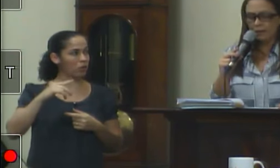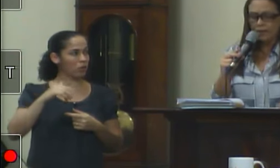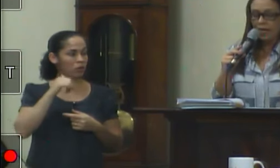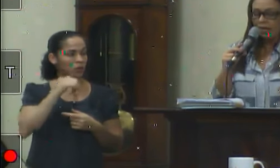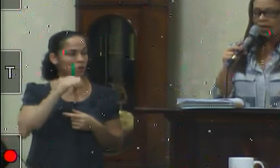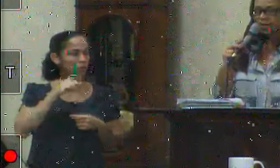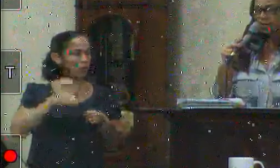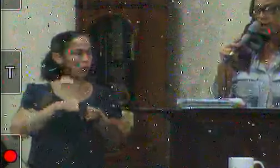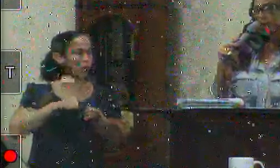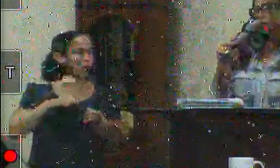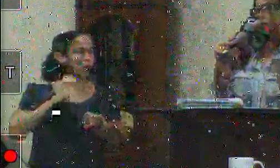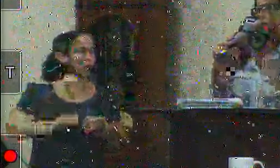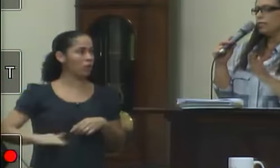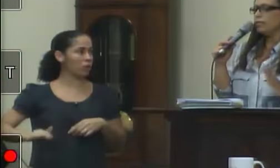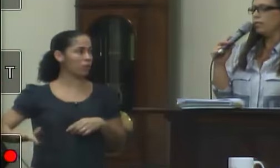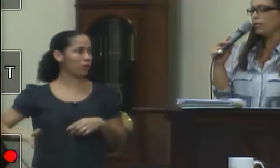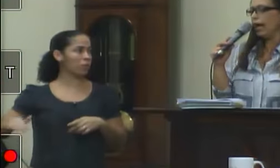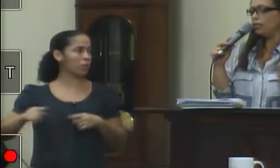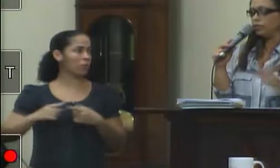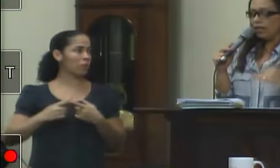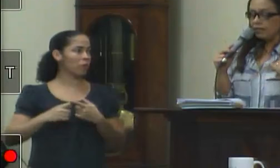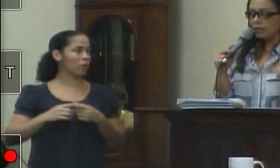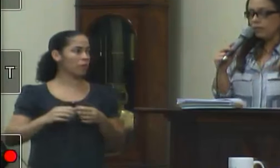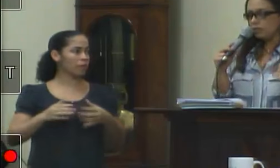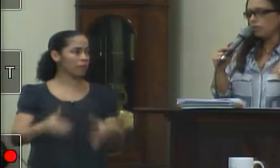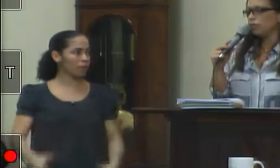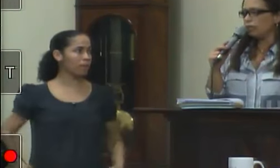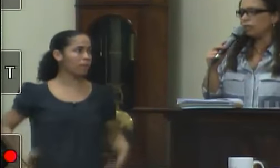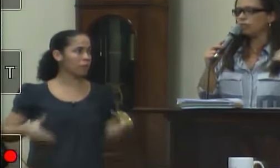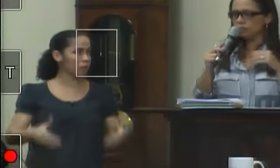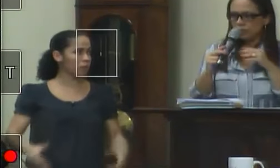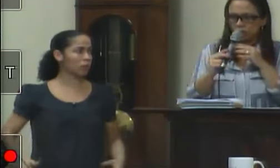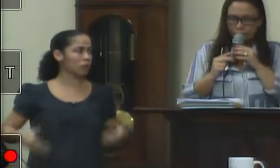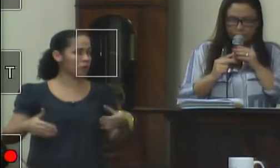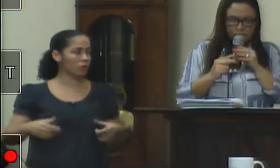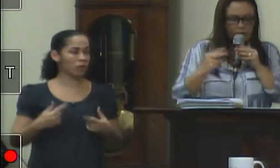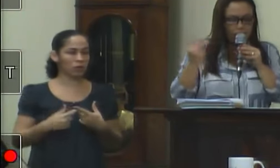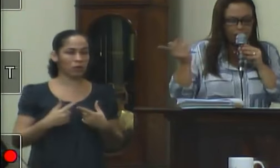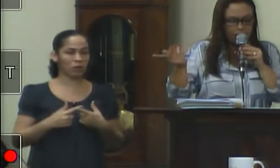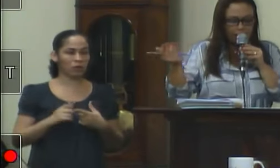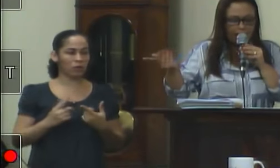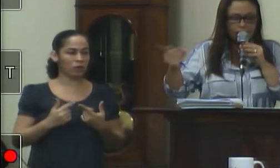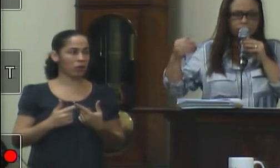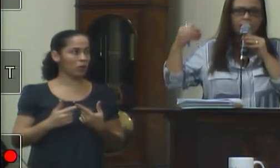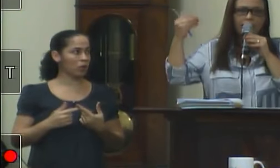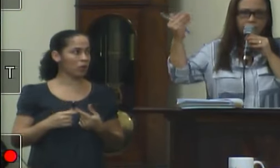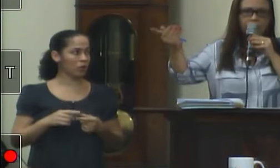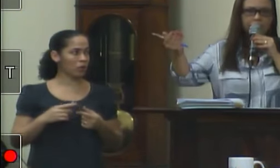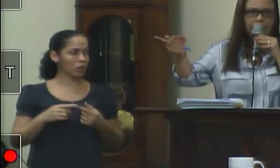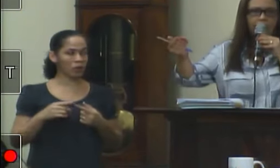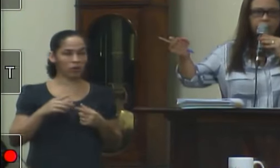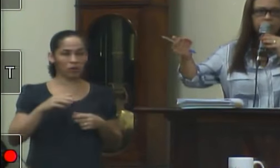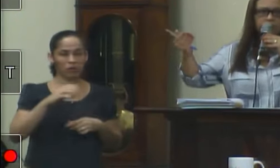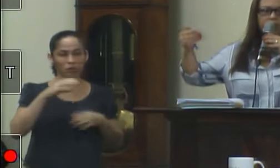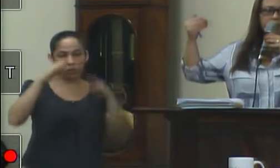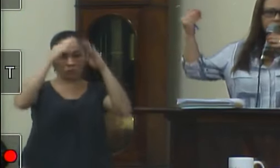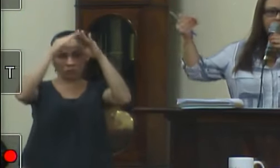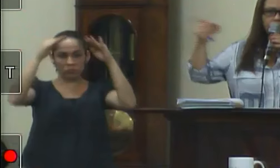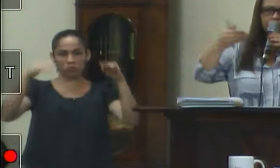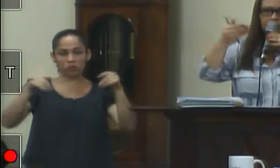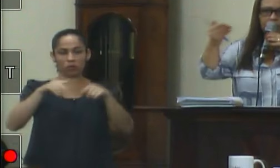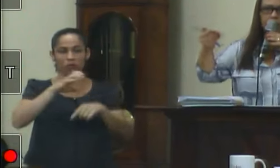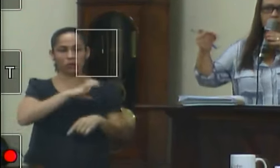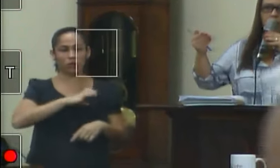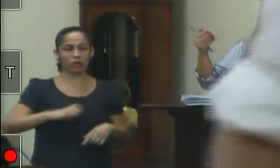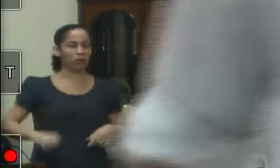né? Principalmente a acessibilidade, que ali não existe, que é no antigo SUS. Como aquele prédio é do Estado, né? Já